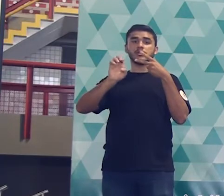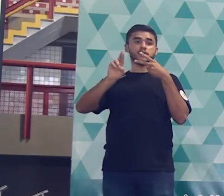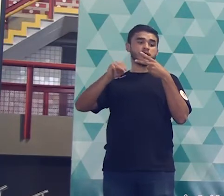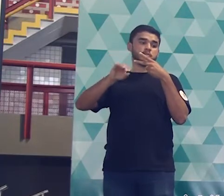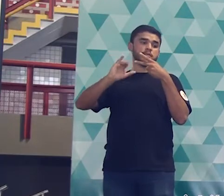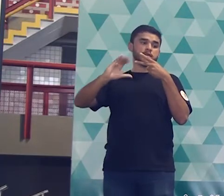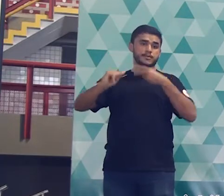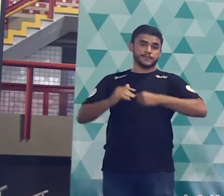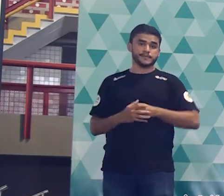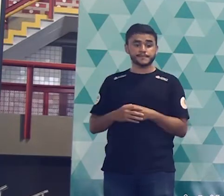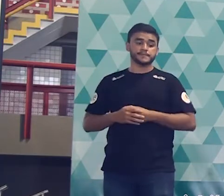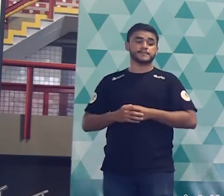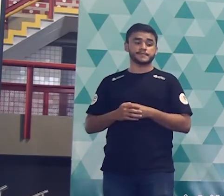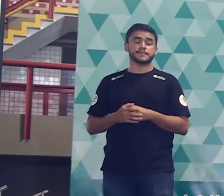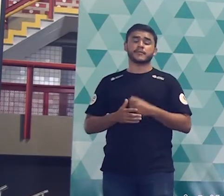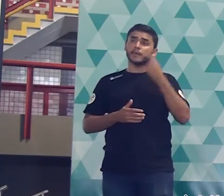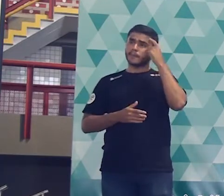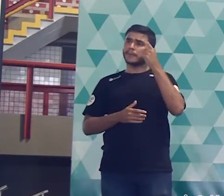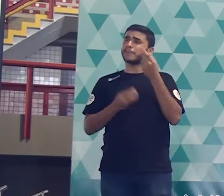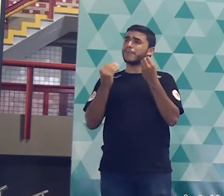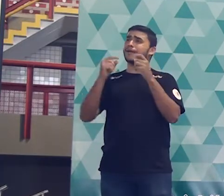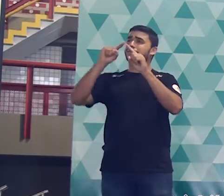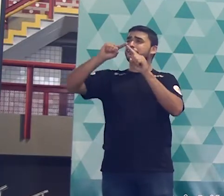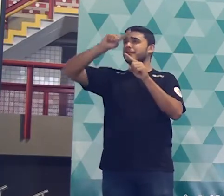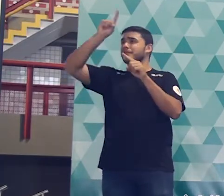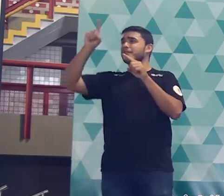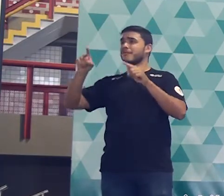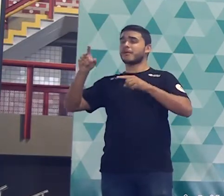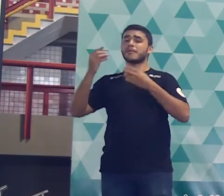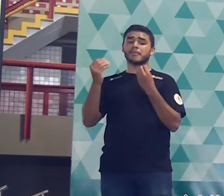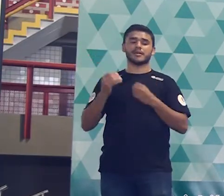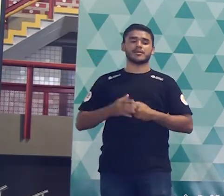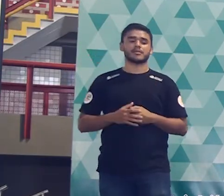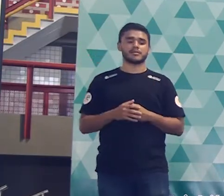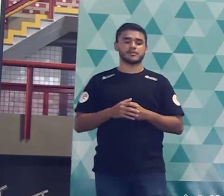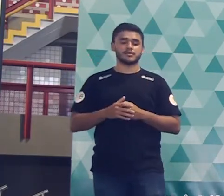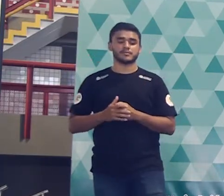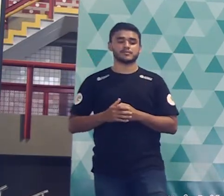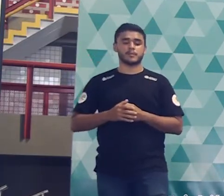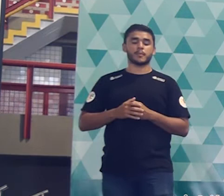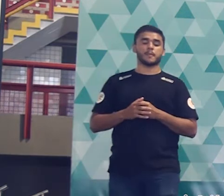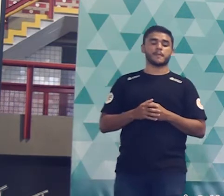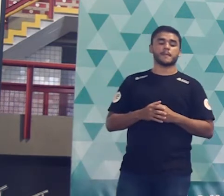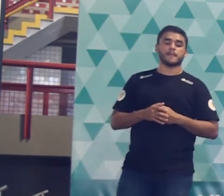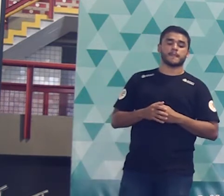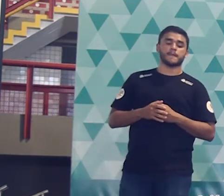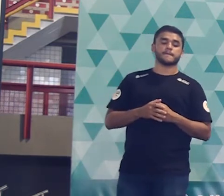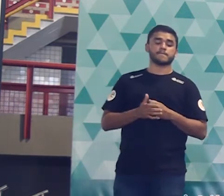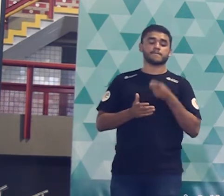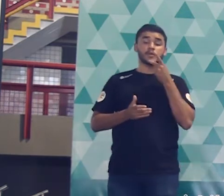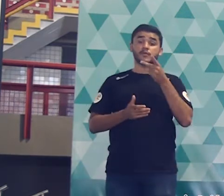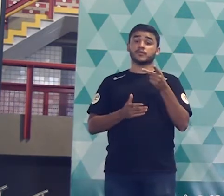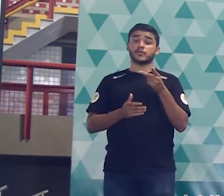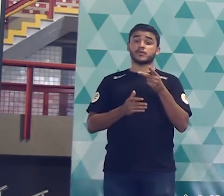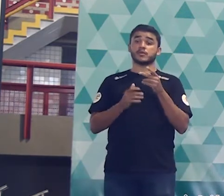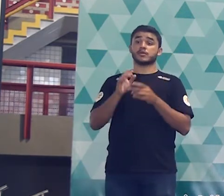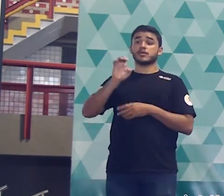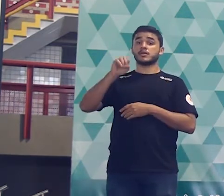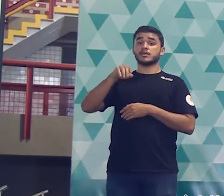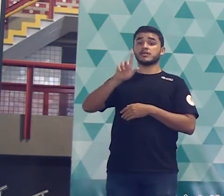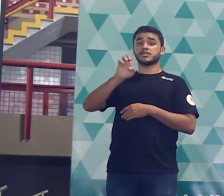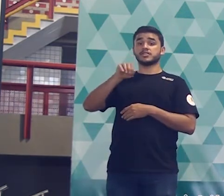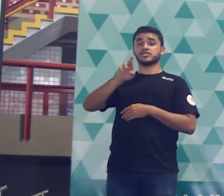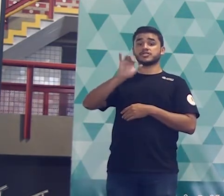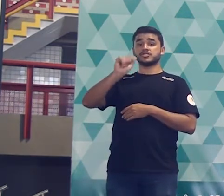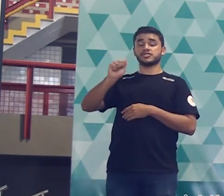Aí o pessoal diz assim, então para que essa curva? Essa curva, galera, fala um negócio legal. Ela fala sobre a energia de